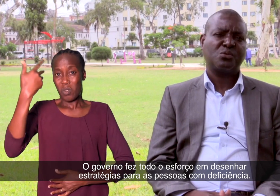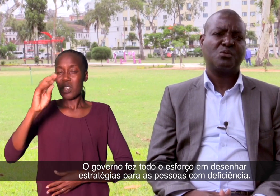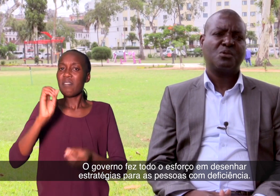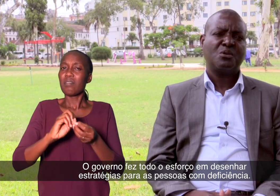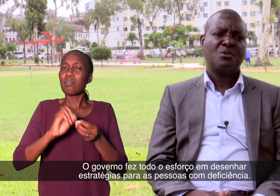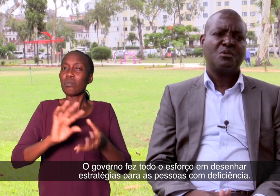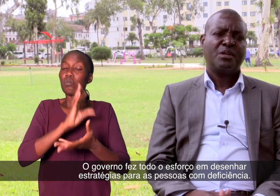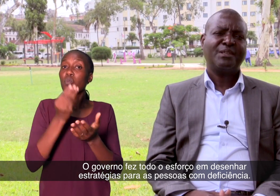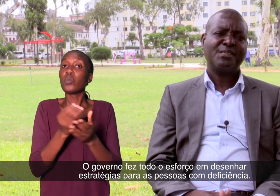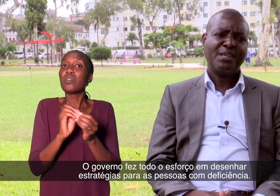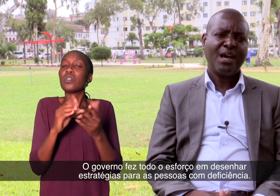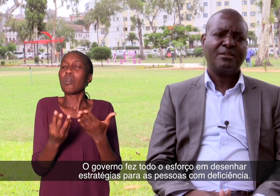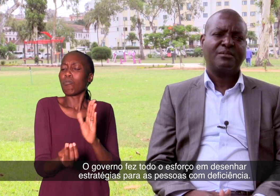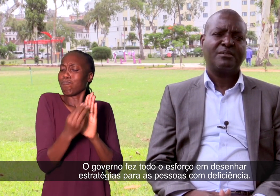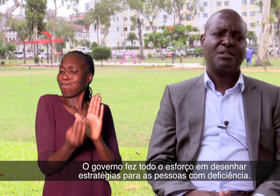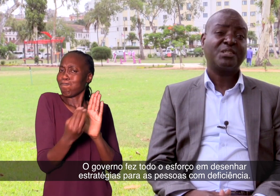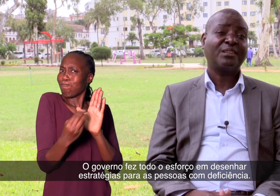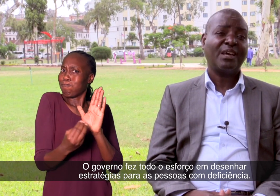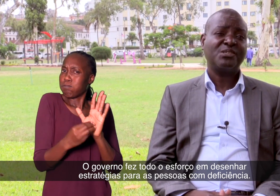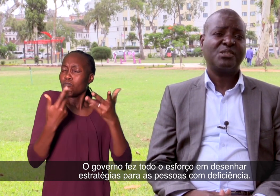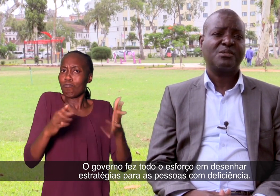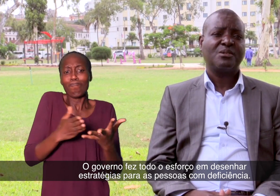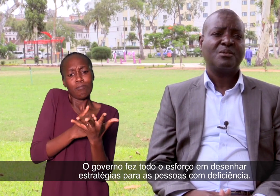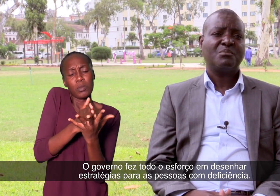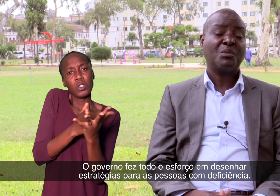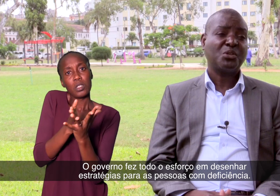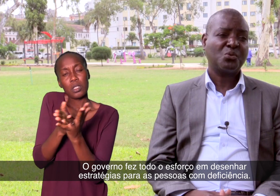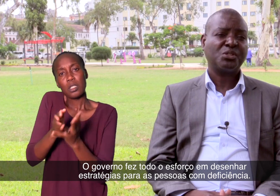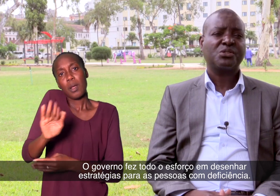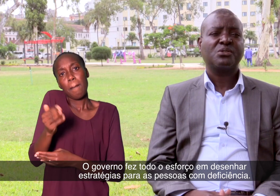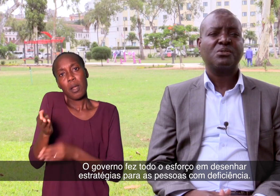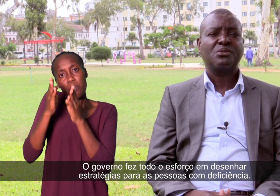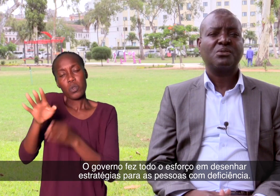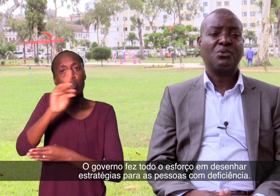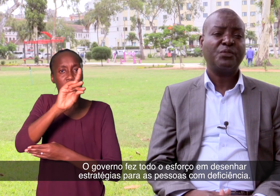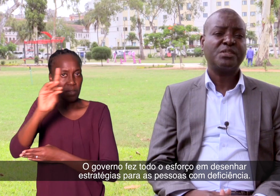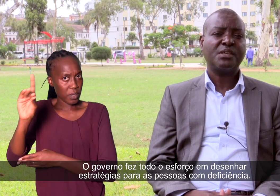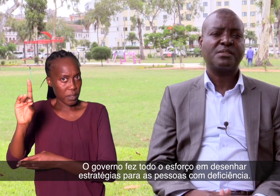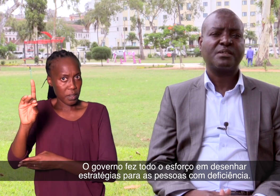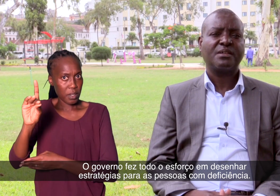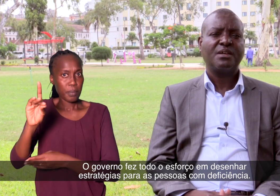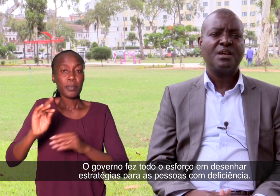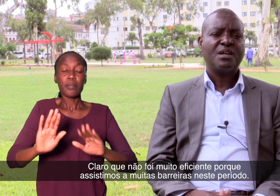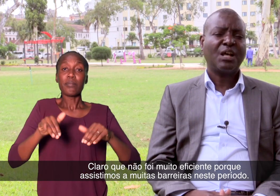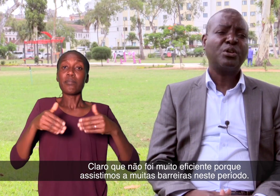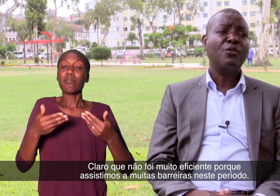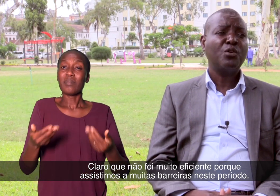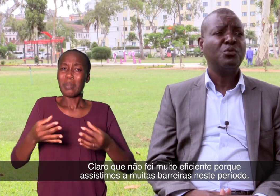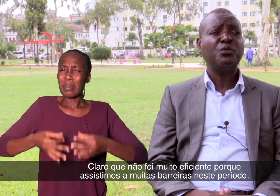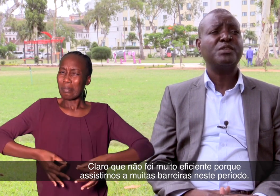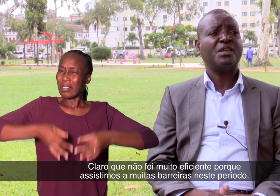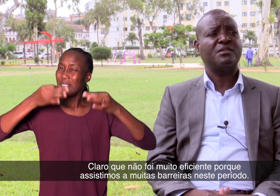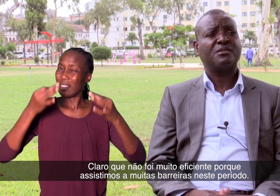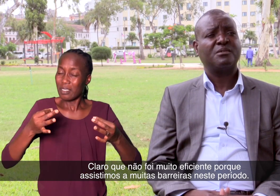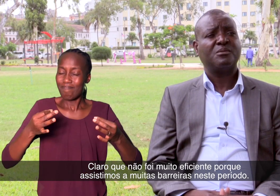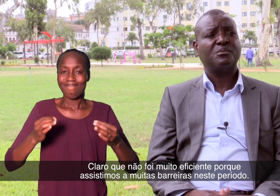esforço em desenhar estratégias para pessoas com deficiência. Claro que não foi